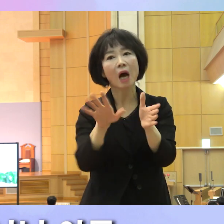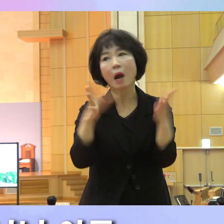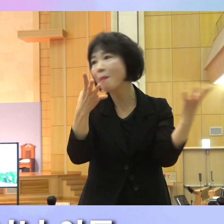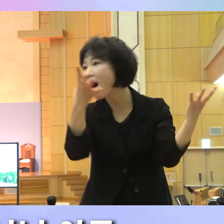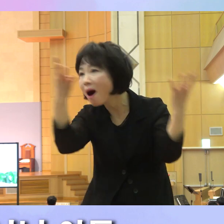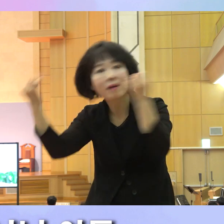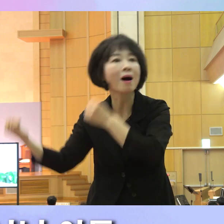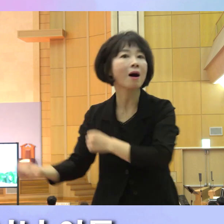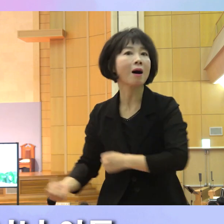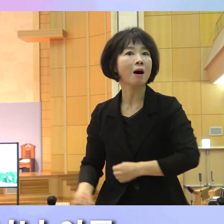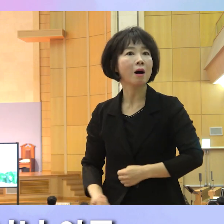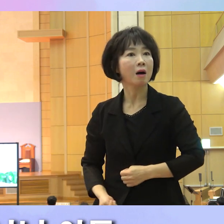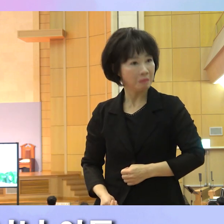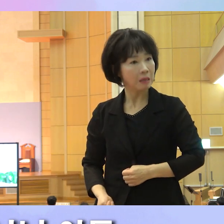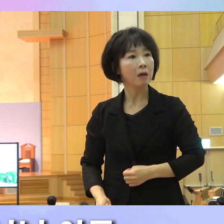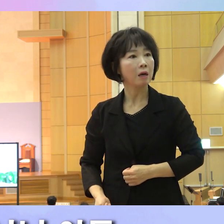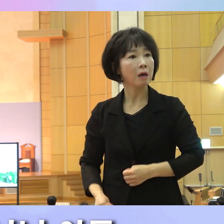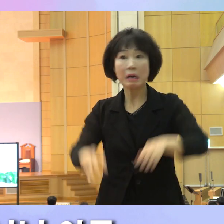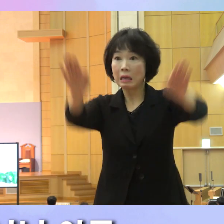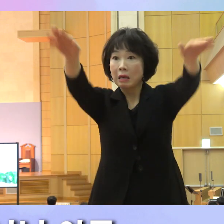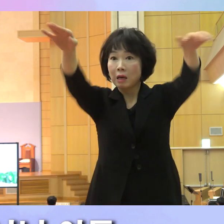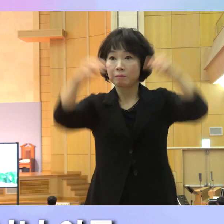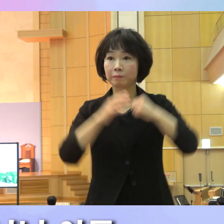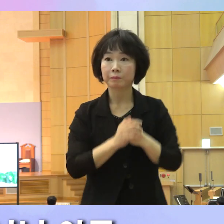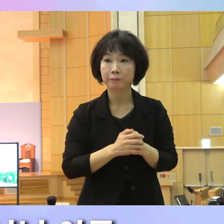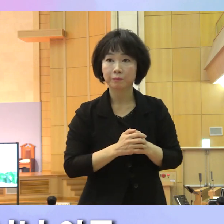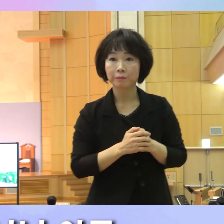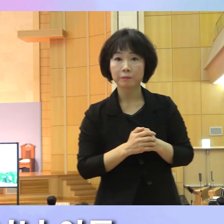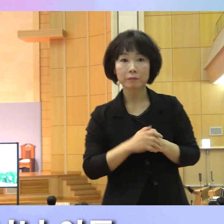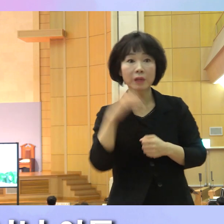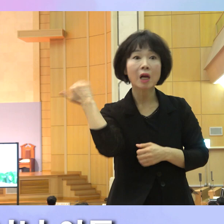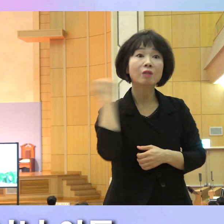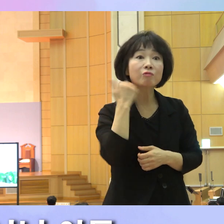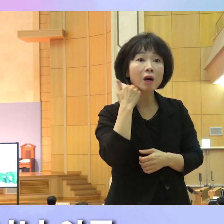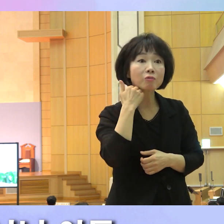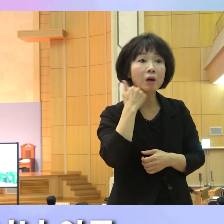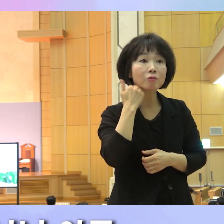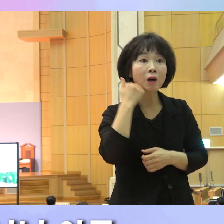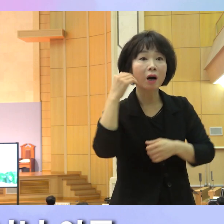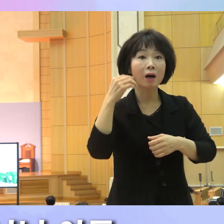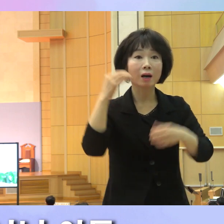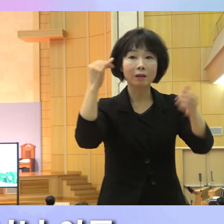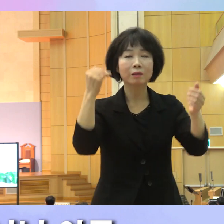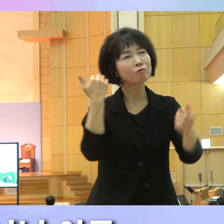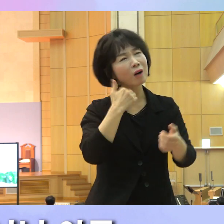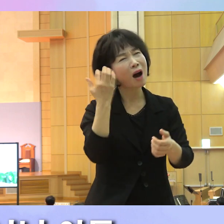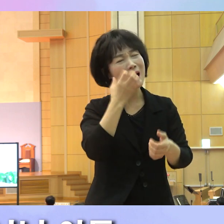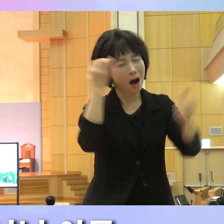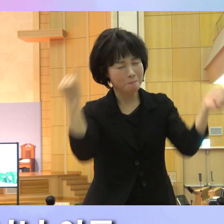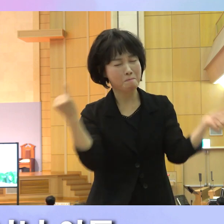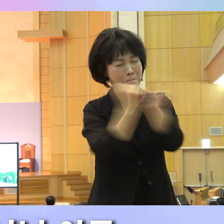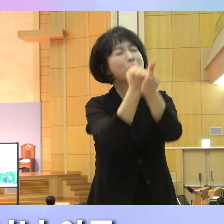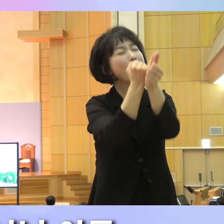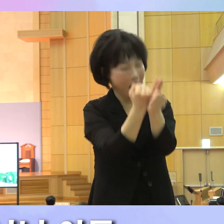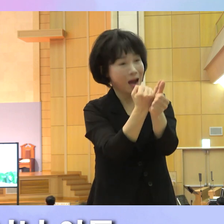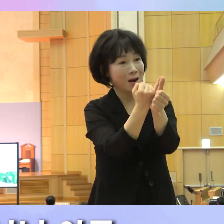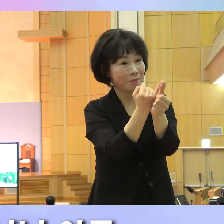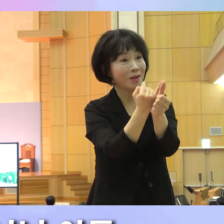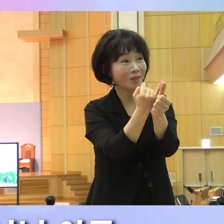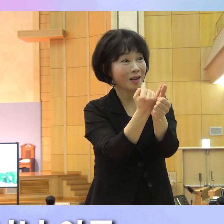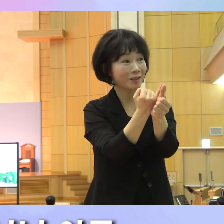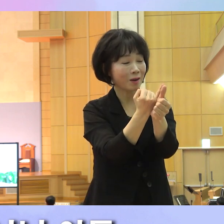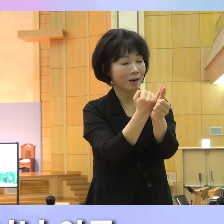모세가 말한 대로 결혼해서 7 형제가 있는데 맏아들이 결혼해서